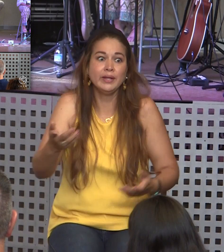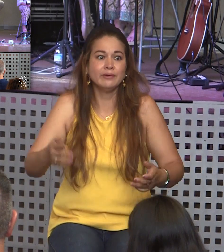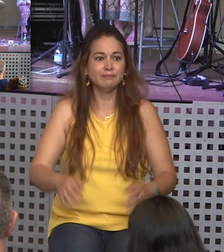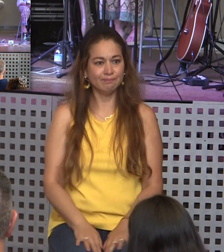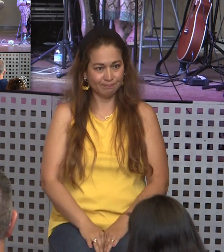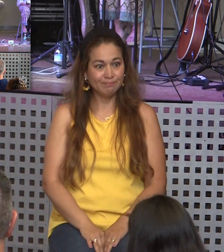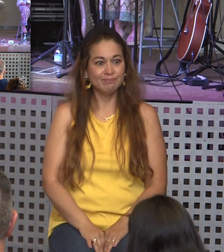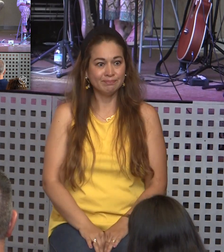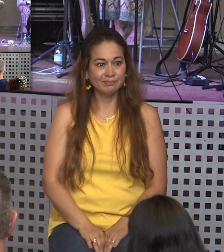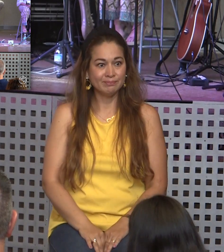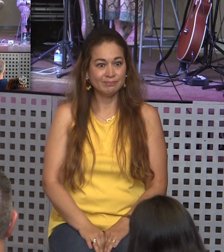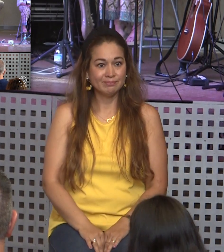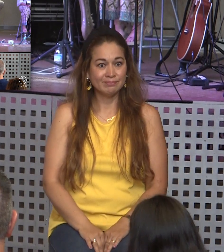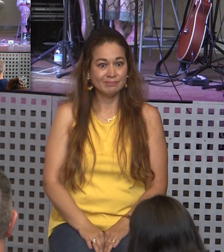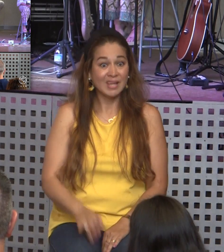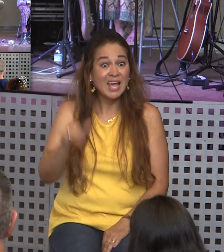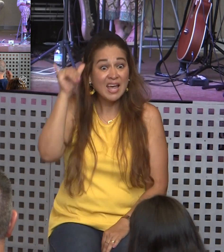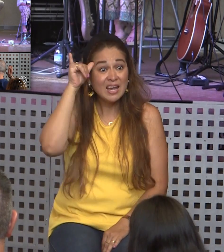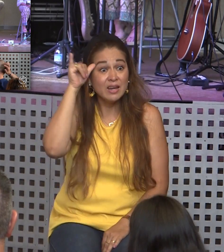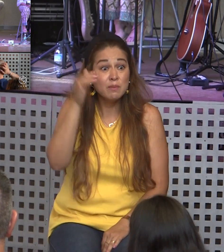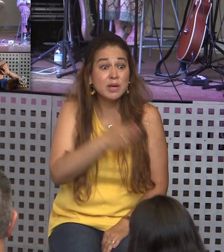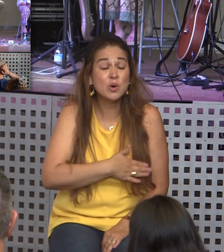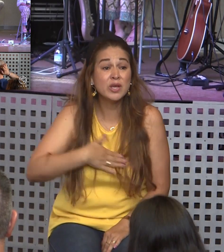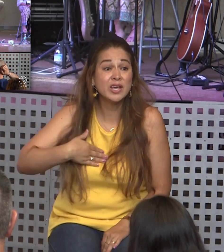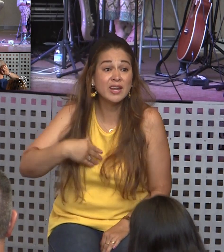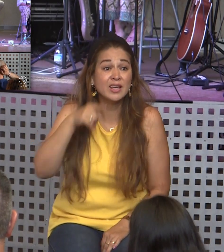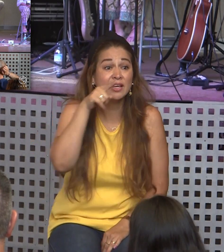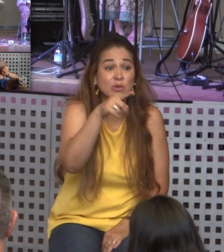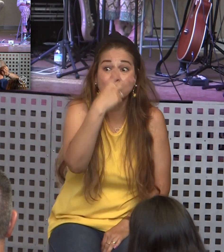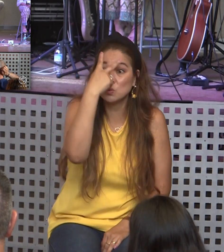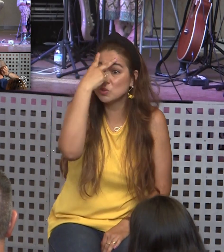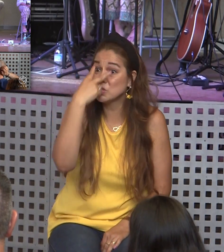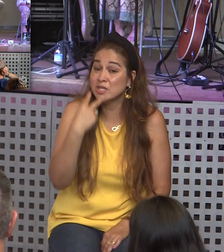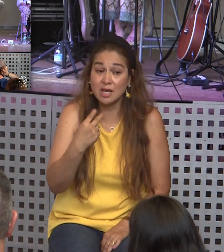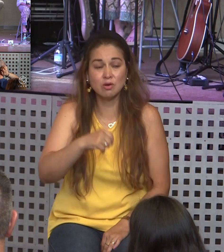no veamos. Que no veamos.